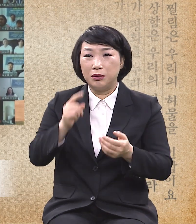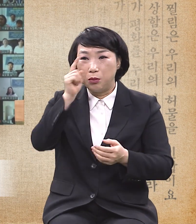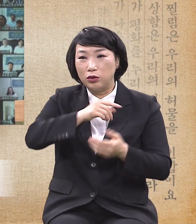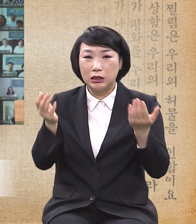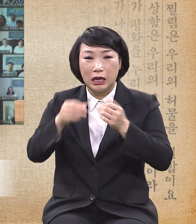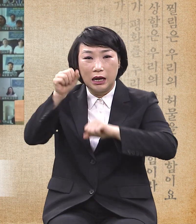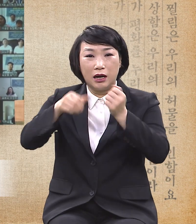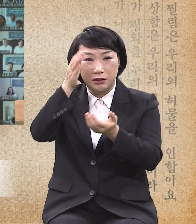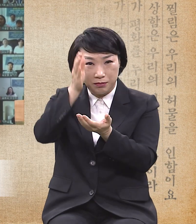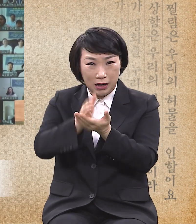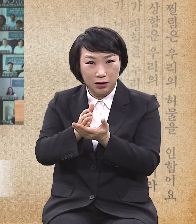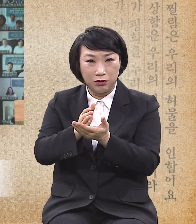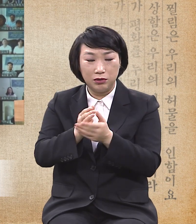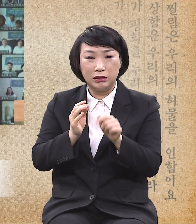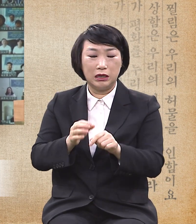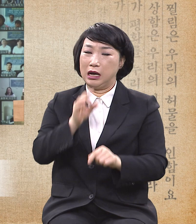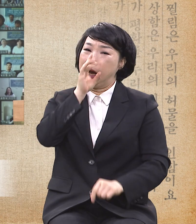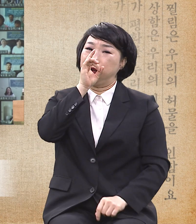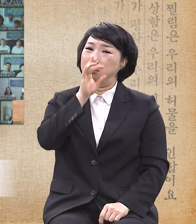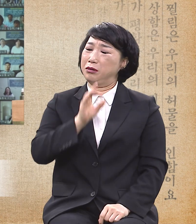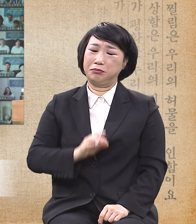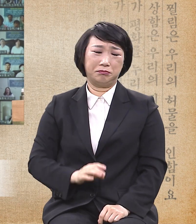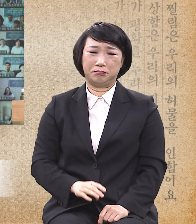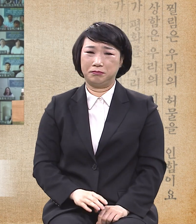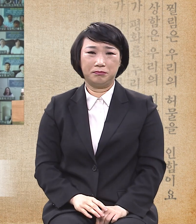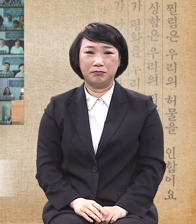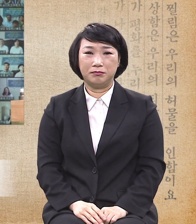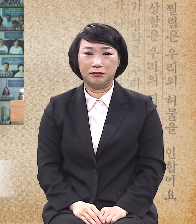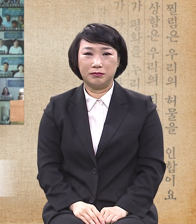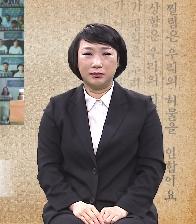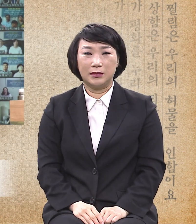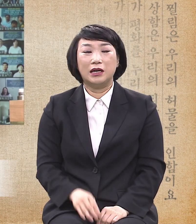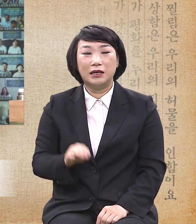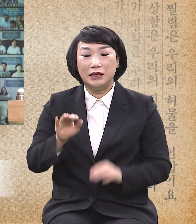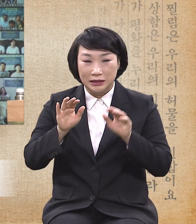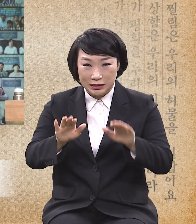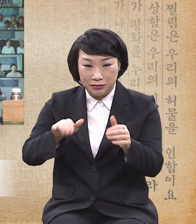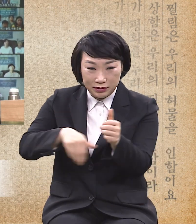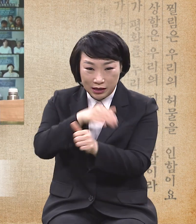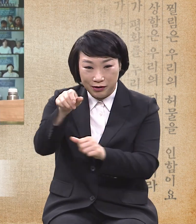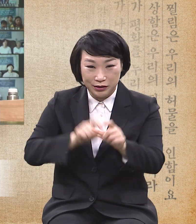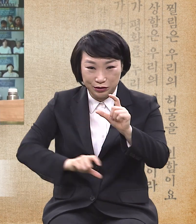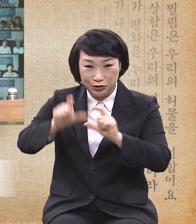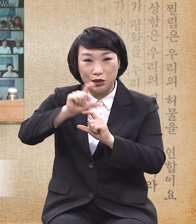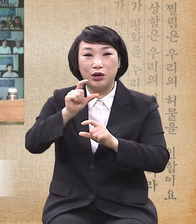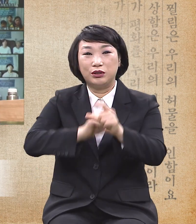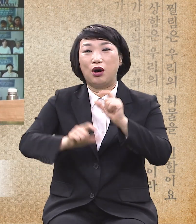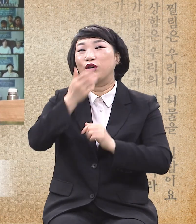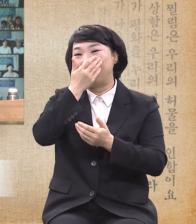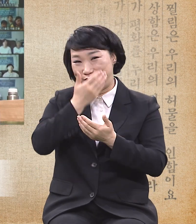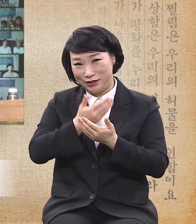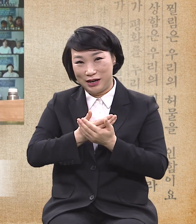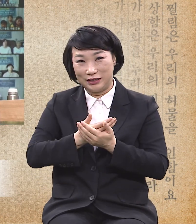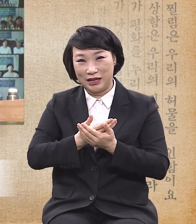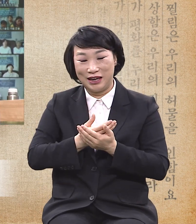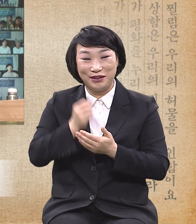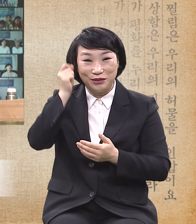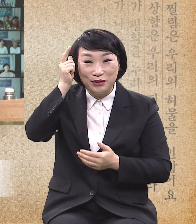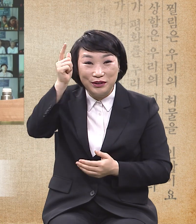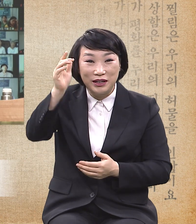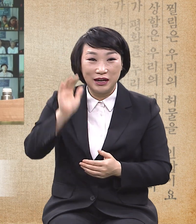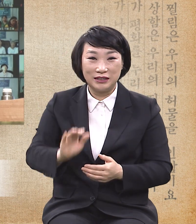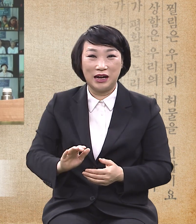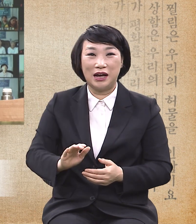말이요. 거룩한 터 위에 이래서는 안 된다는 거. 이럴 때일수록 더 값지게